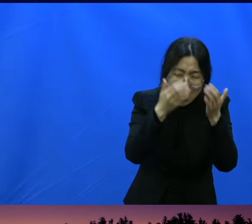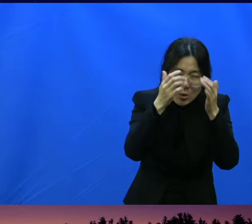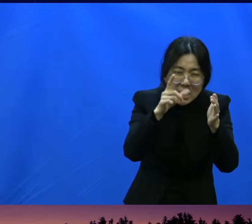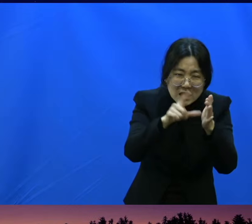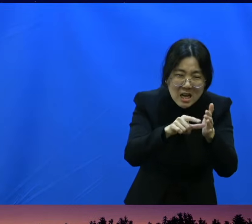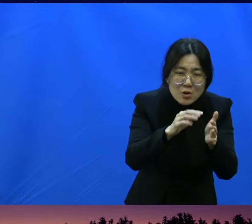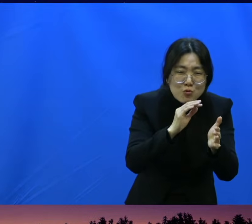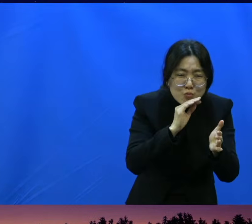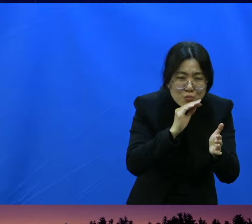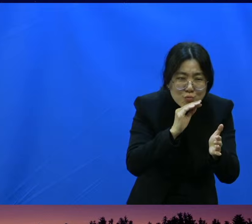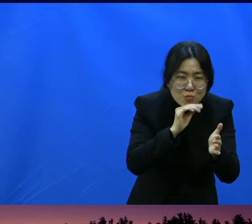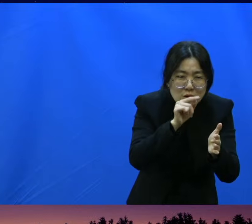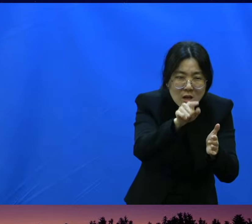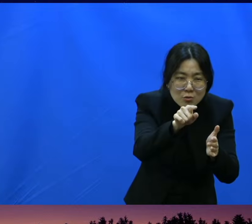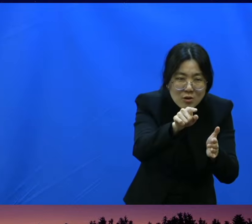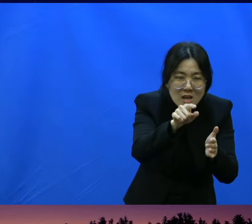거죠.